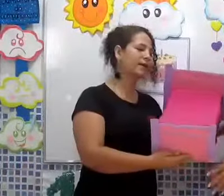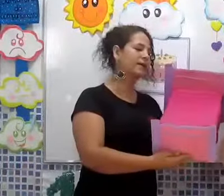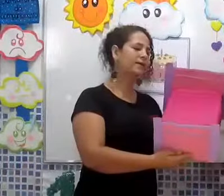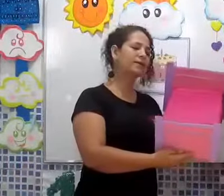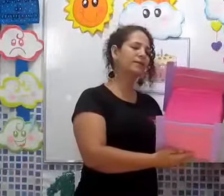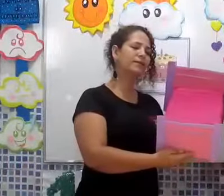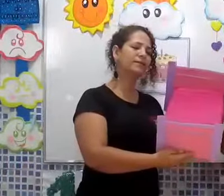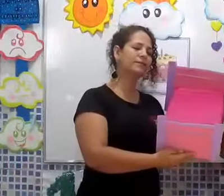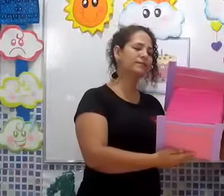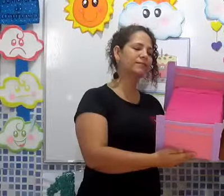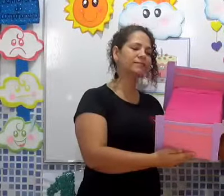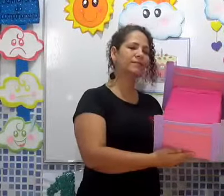Tcharam!